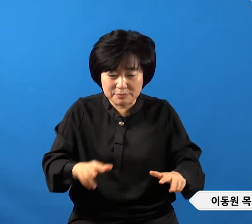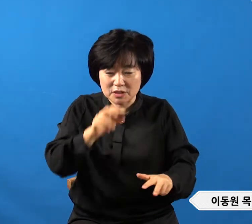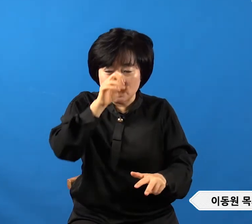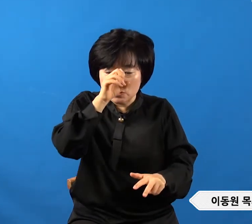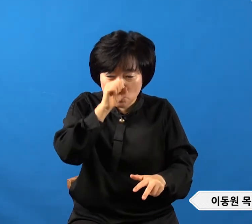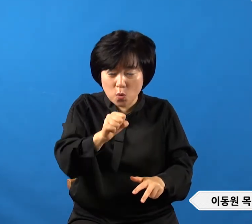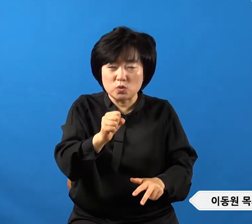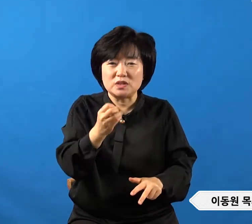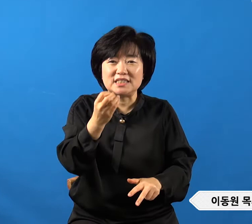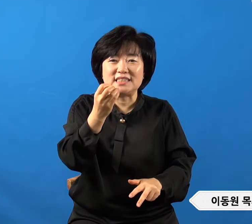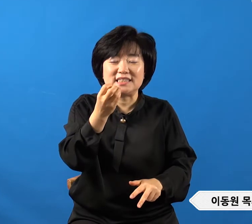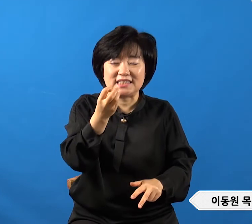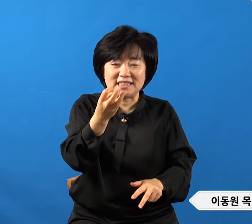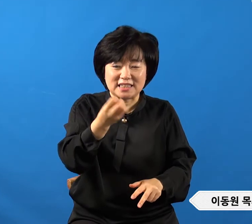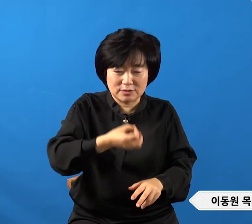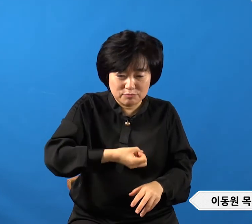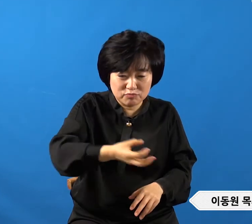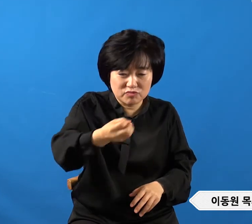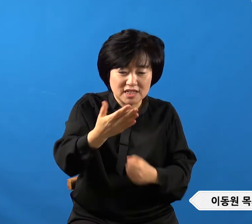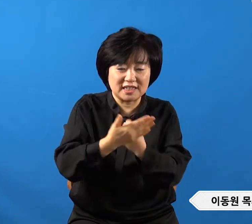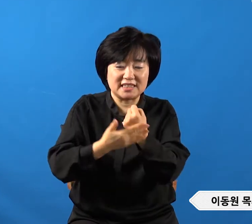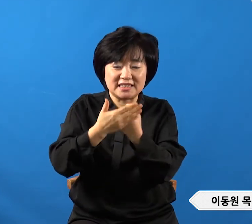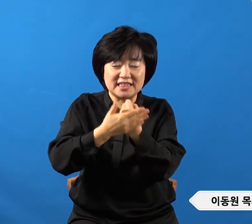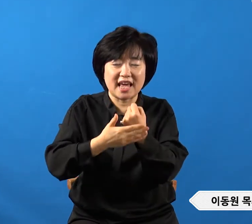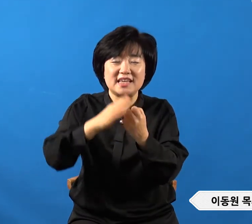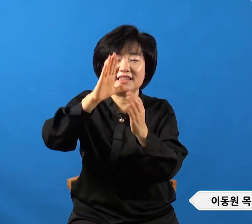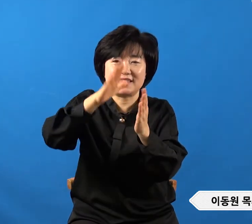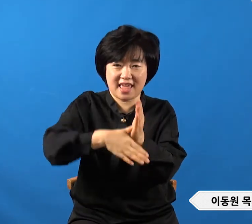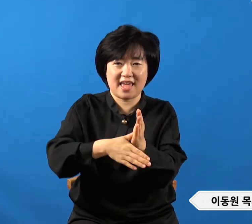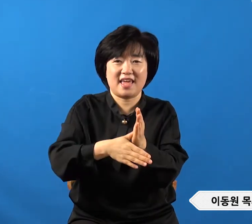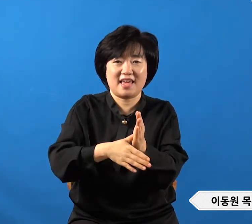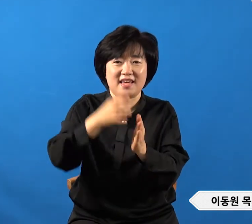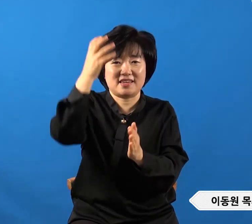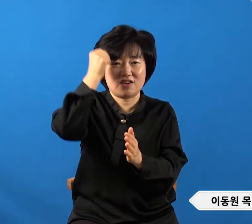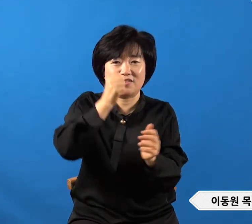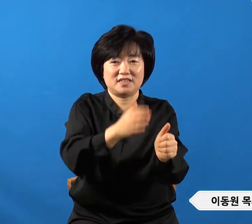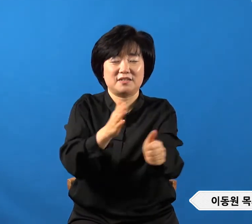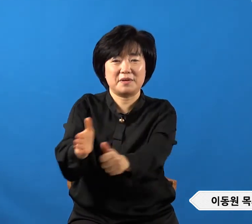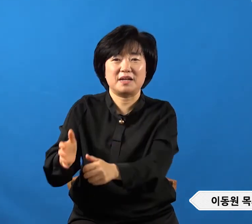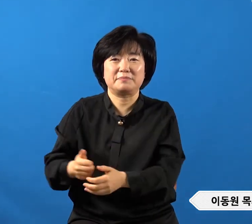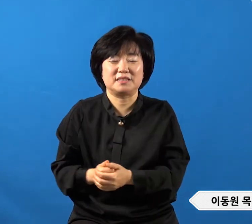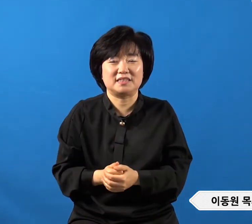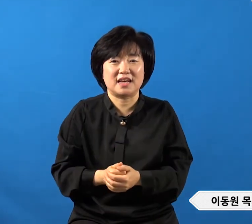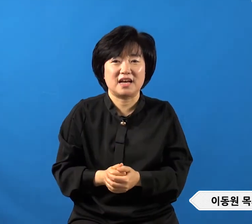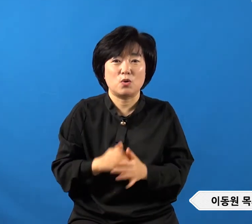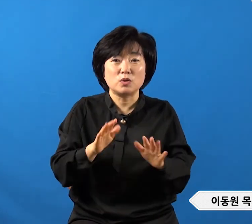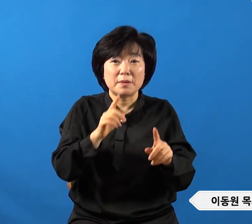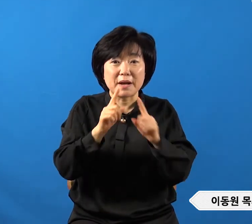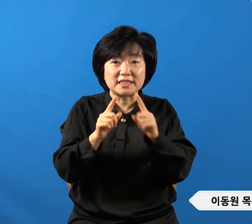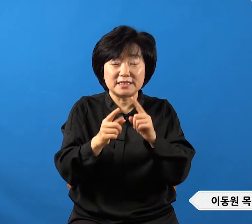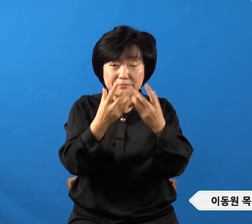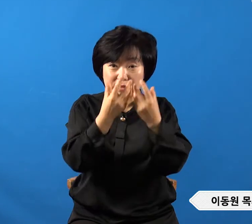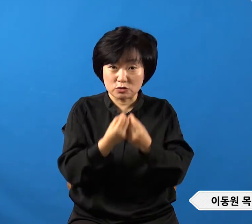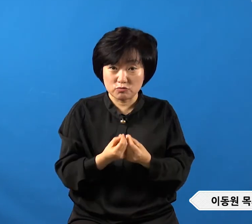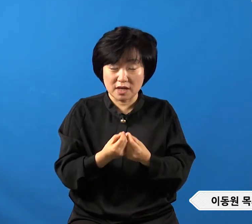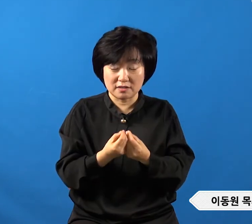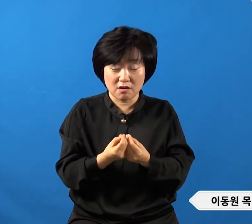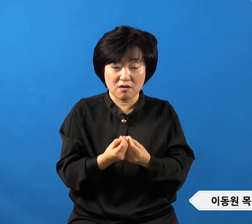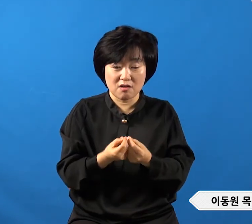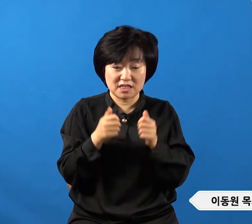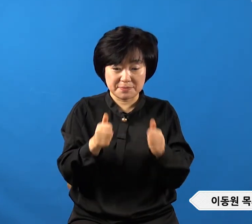좋은 씨를 뿌릴 은혜의 때라는 것을 기억해야 한다는 것입니다. 자, 본문의